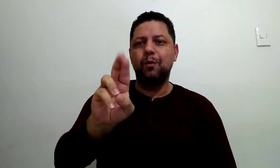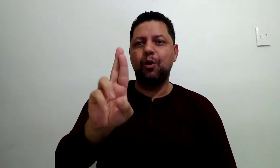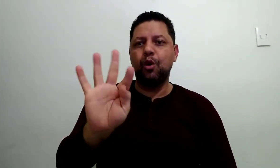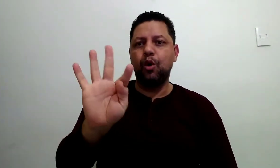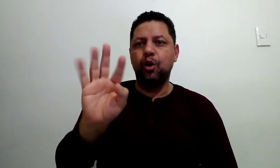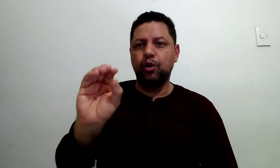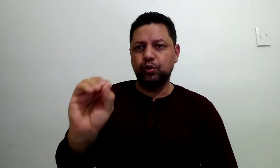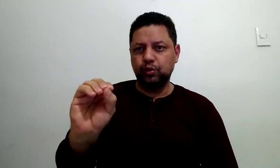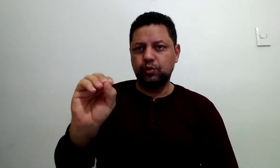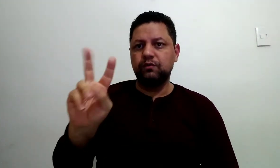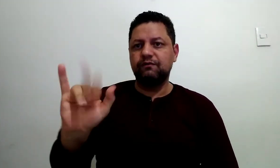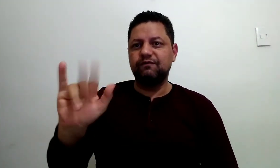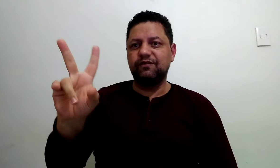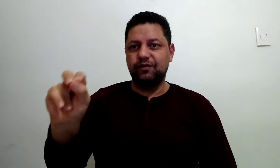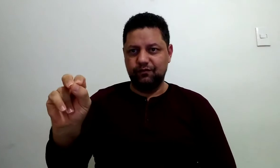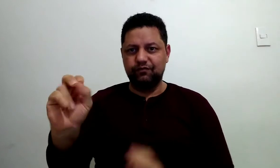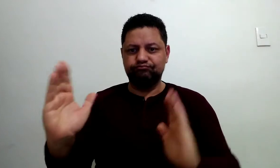pela expressão da morte.